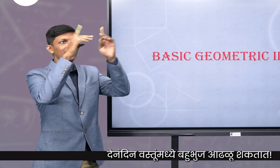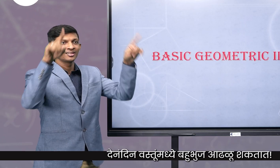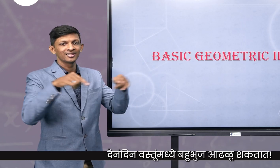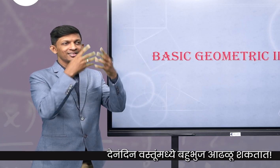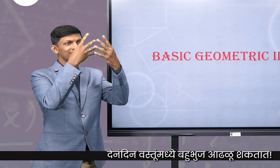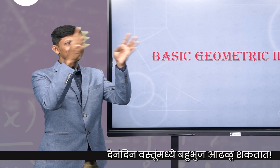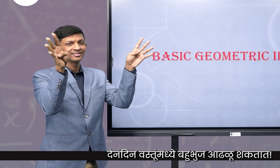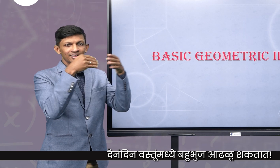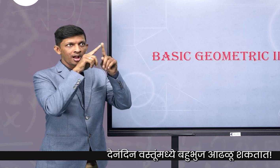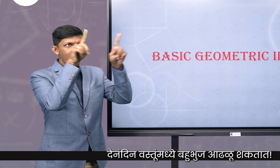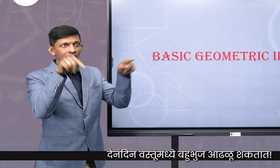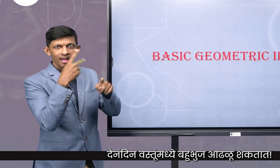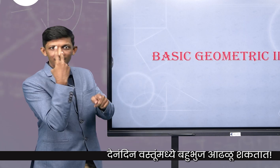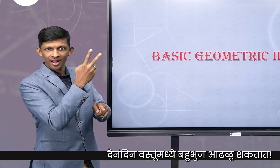दैनंदिन वस्तूंमध्ये बहुभुज आढळू शकतात.